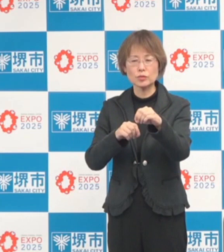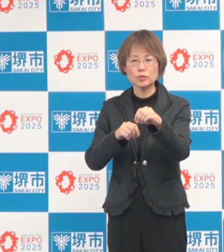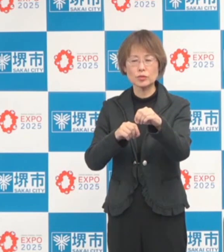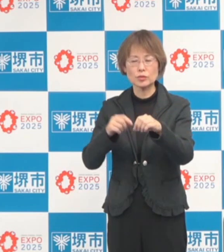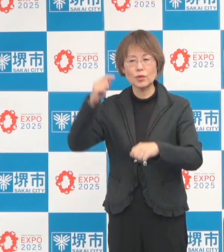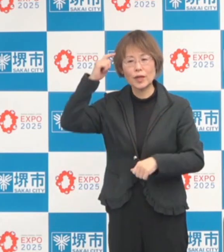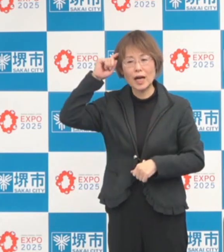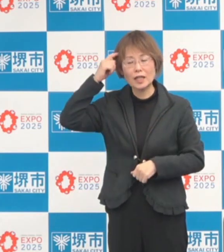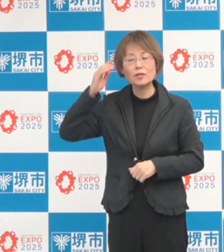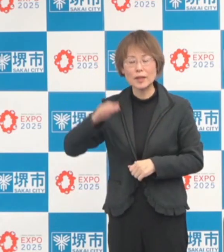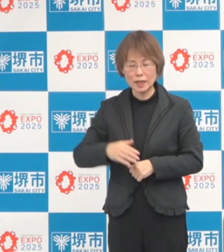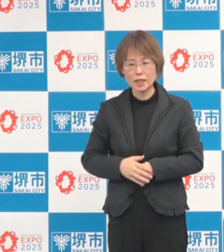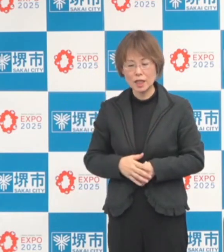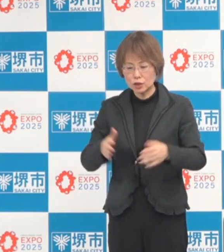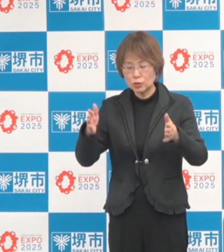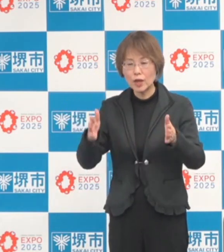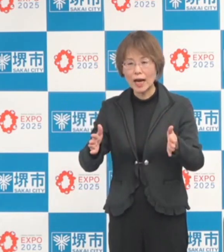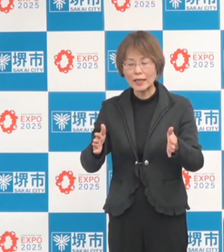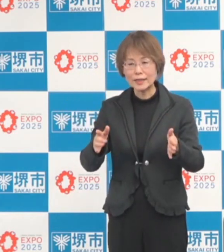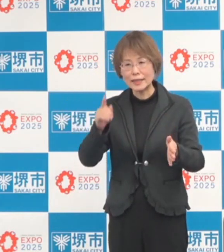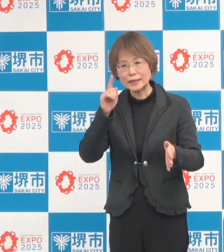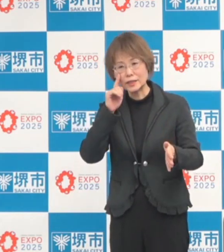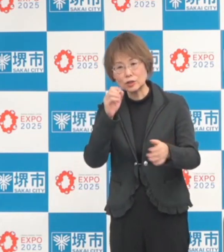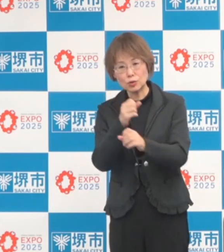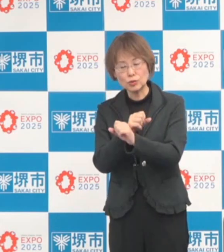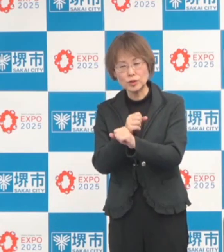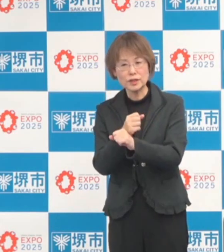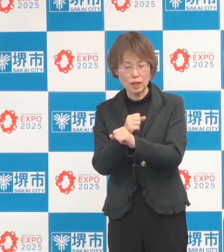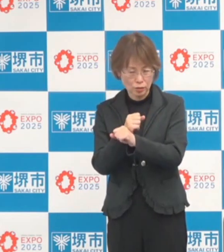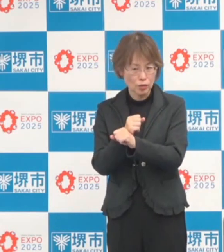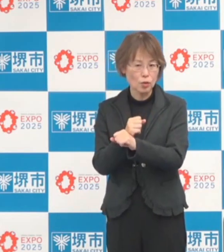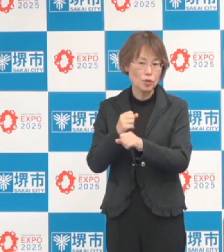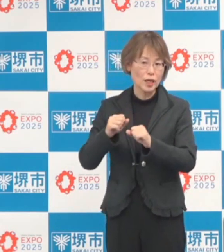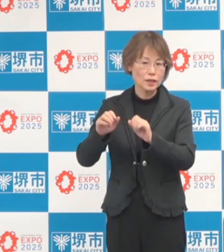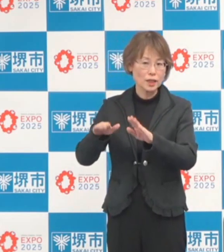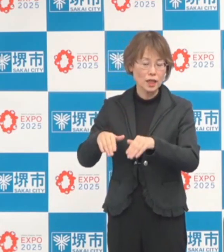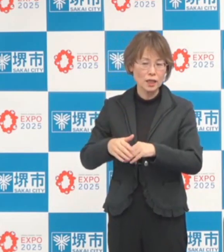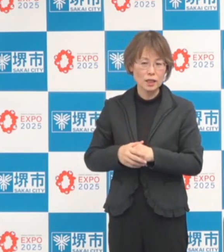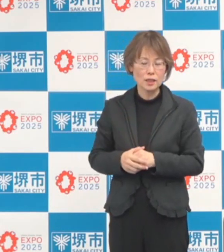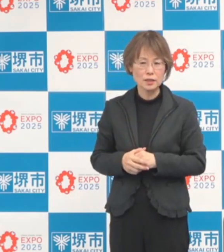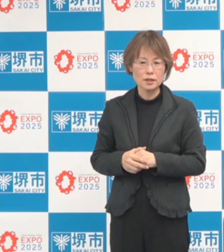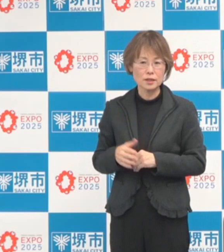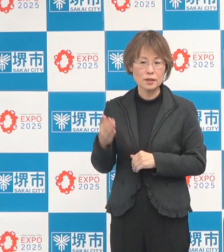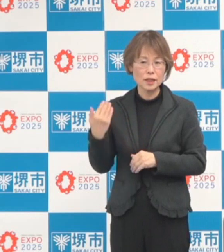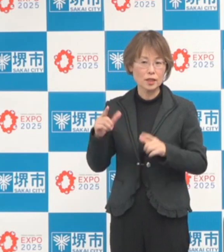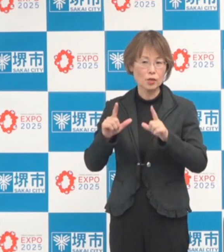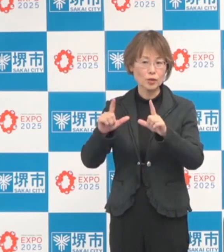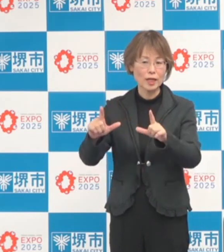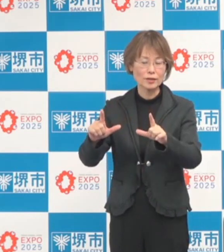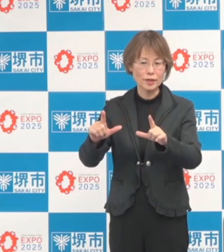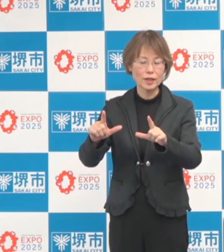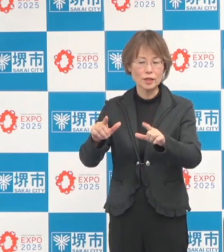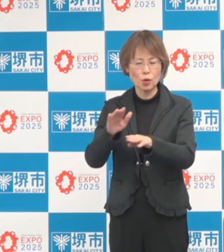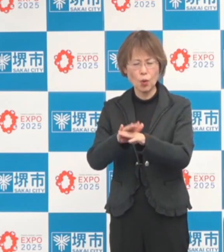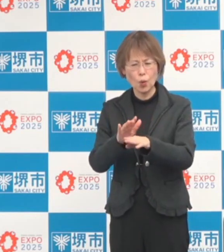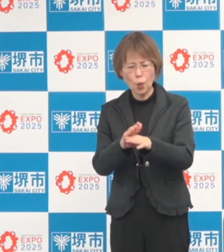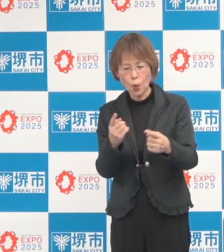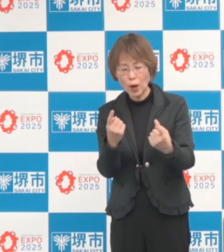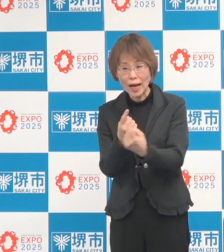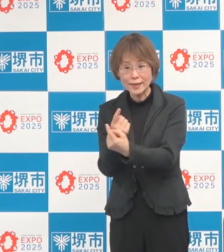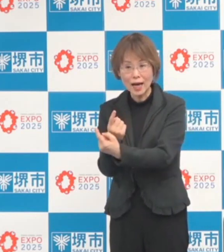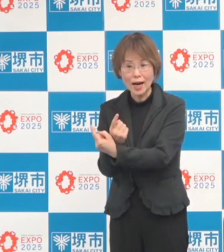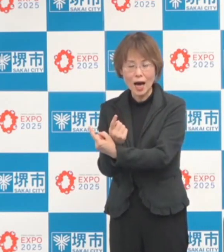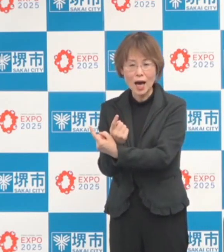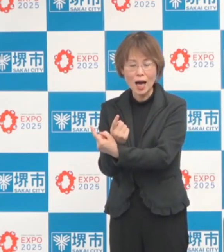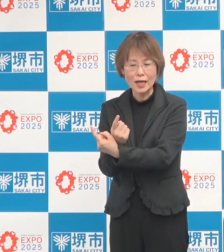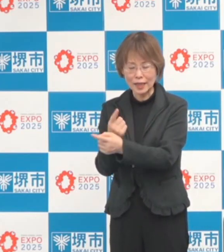その間実証実験を行ってきましたので、先ほどお答えしたように切り口を変えながらですね、さら